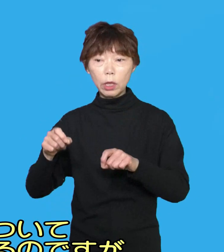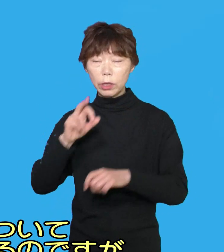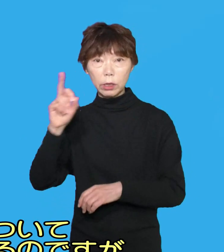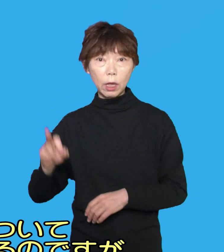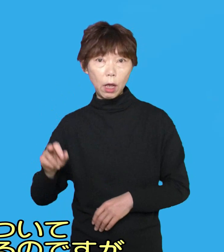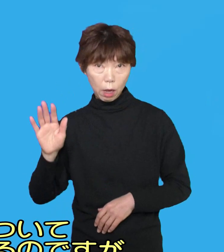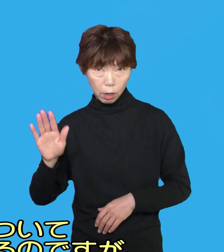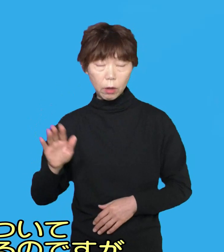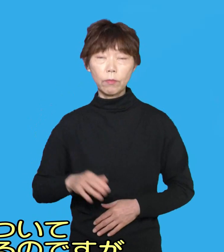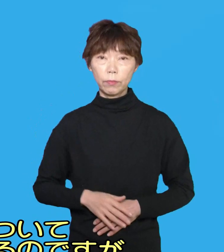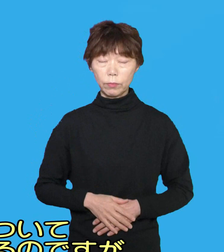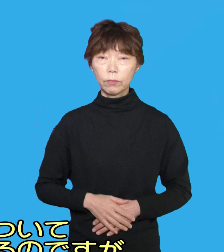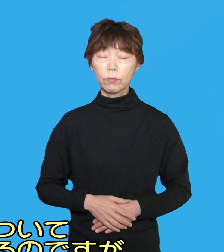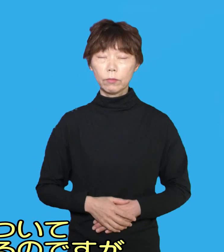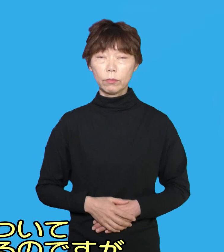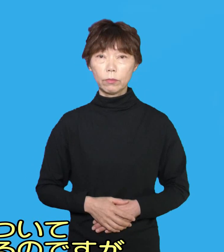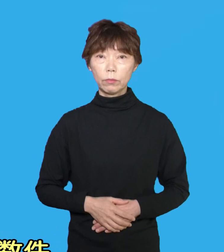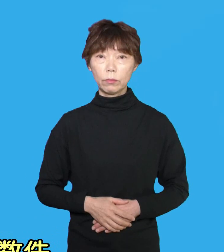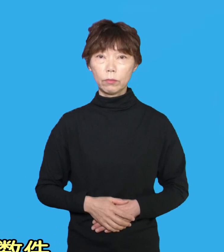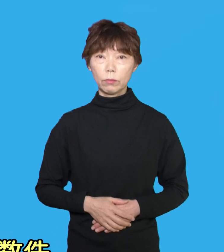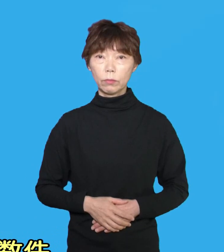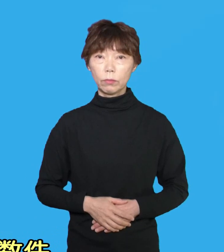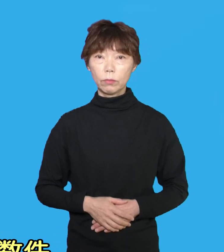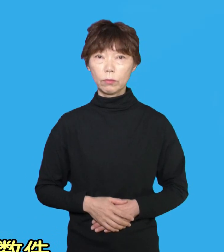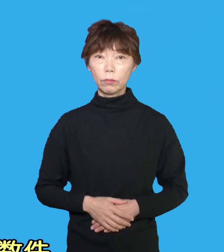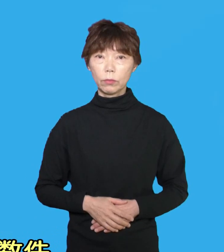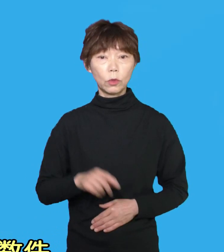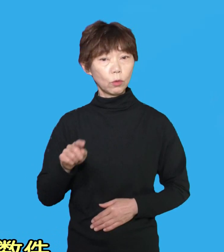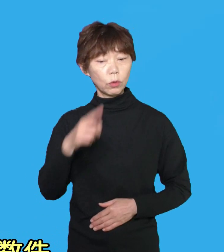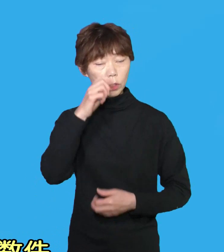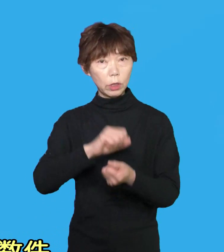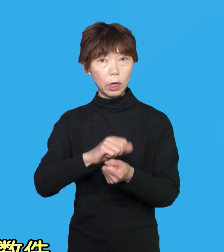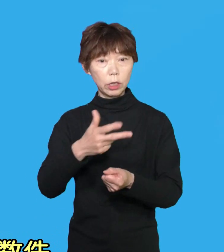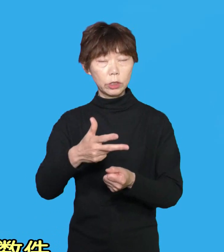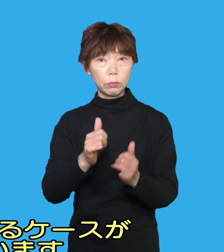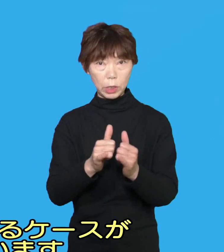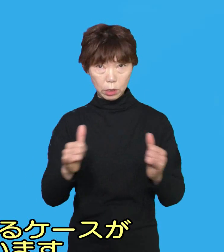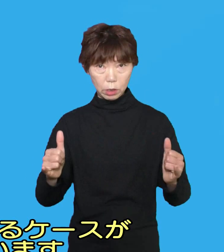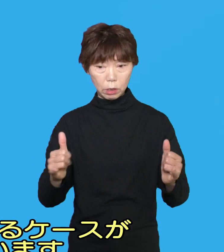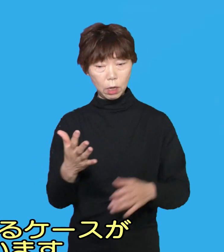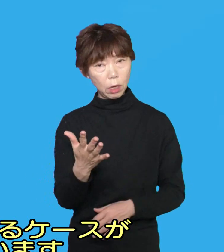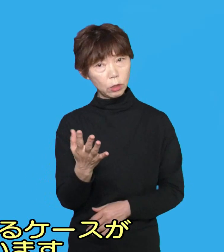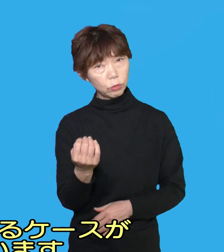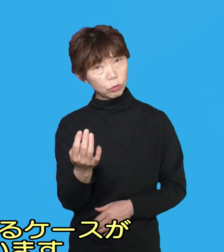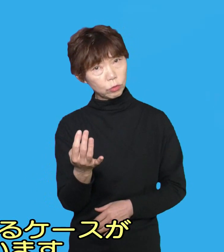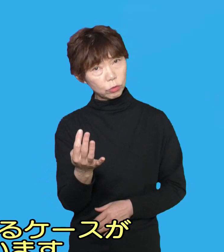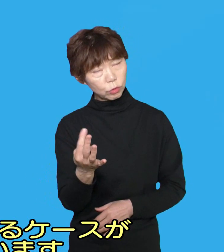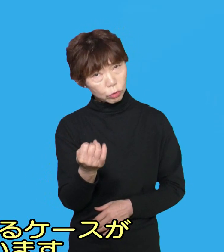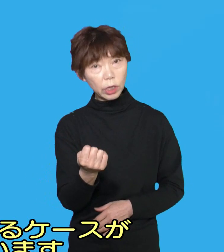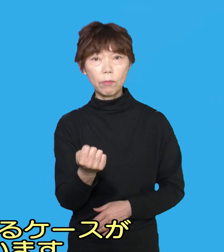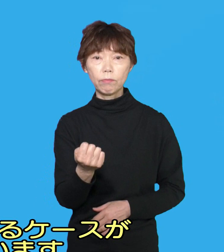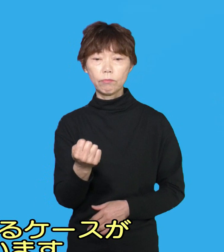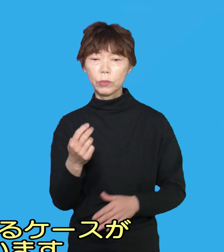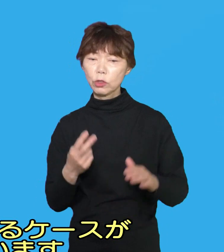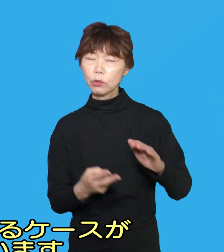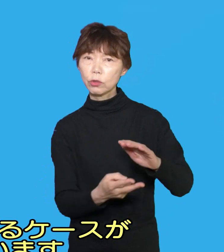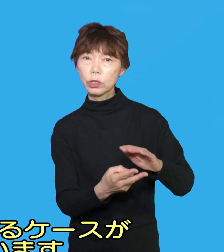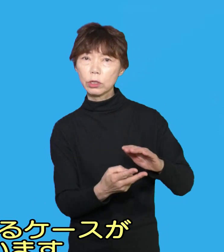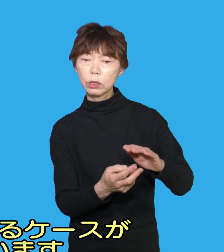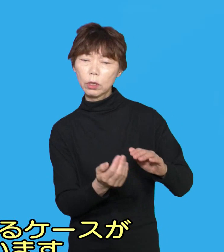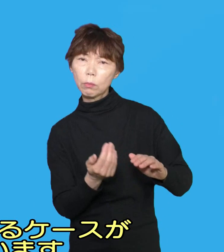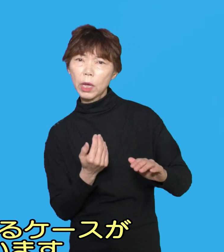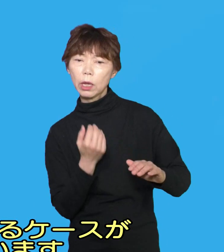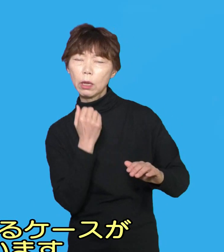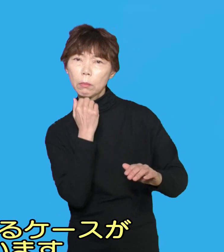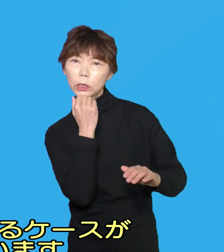入院についてマネジメントをしているんですが、まあ、その中で堺市民の方が数件あの入院までに時間かかるケースが要していたと